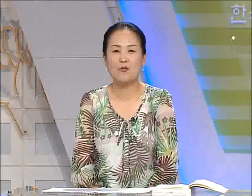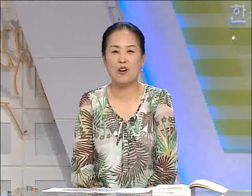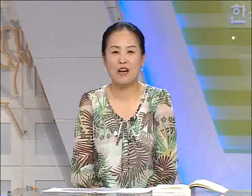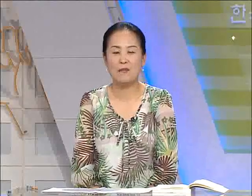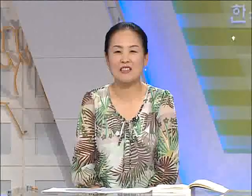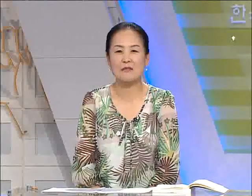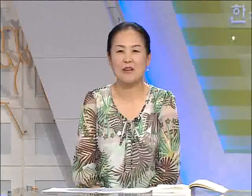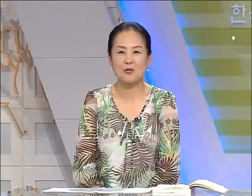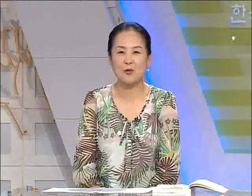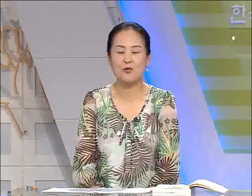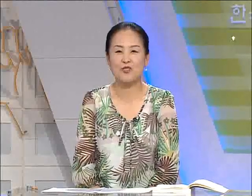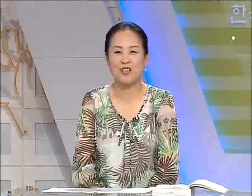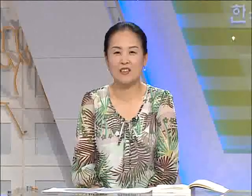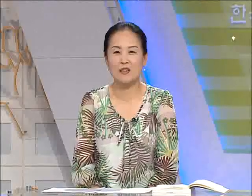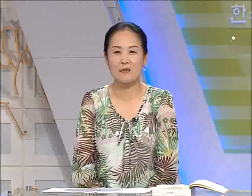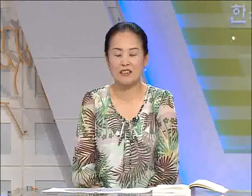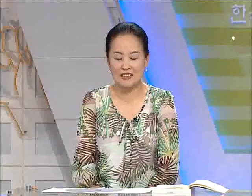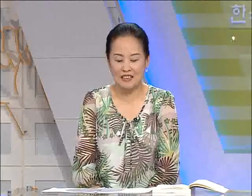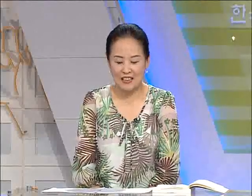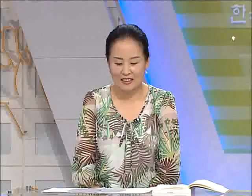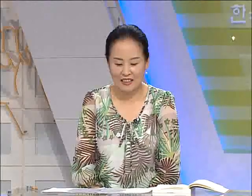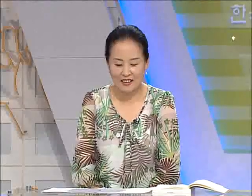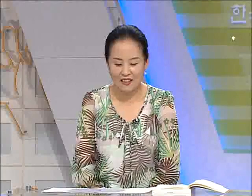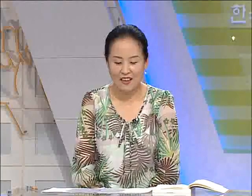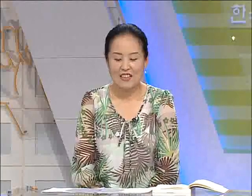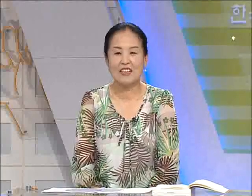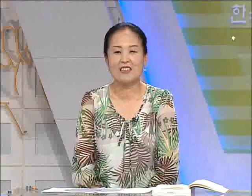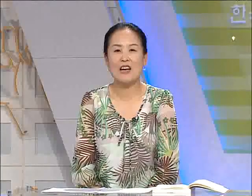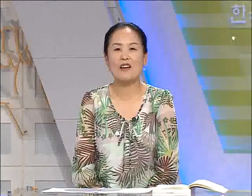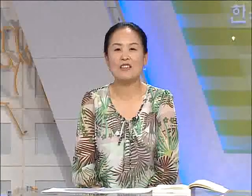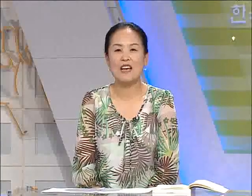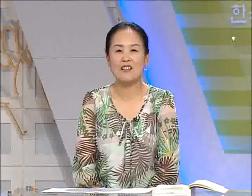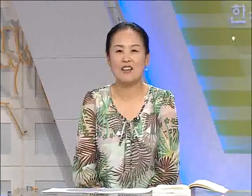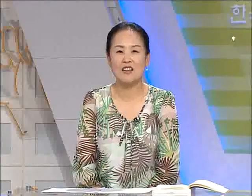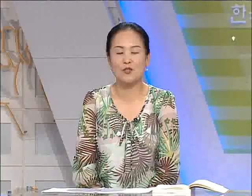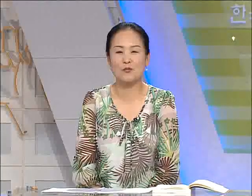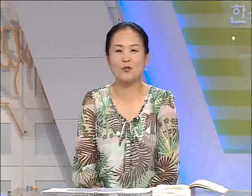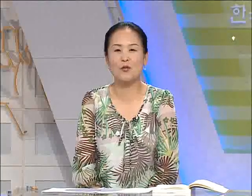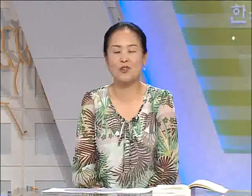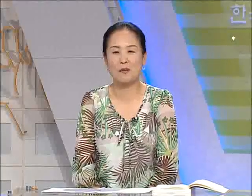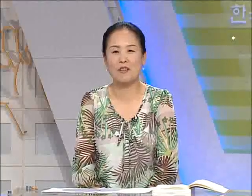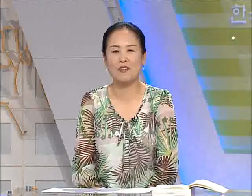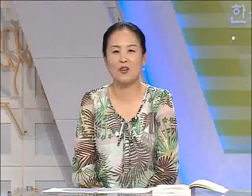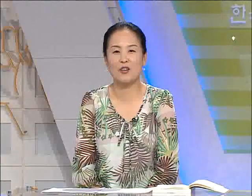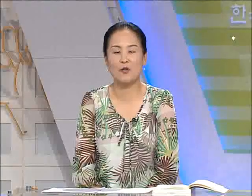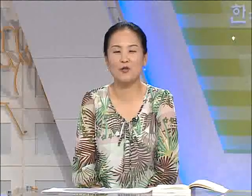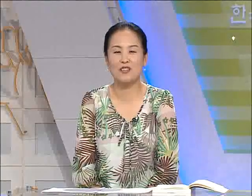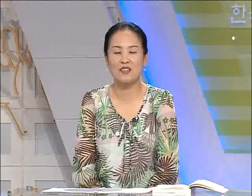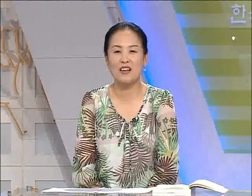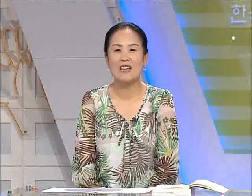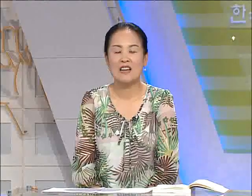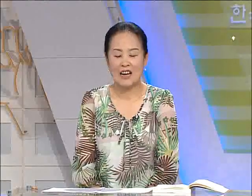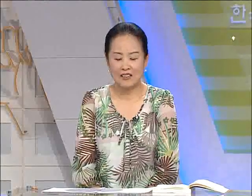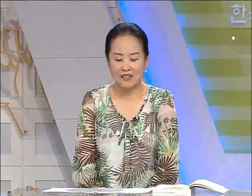3과 마지막 수호 주제를 마치는 시간인데요. 자, 상황 사건에 대해서 묻고 답하는 내용인데 오늘은